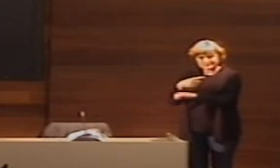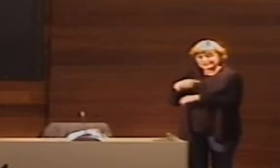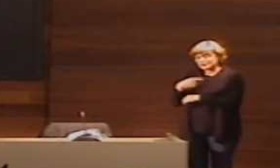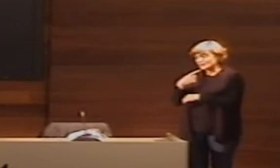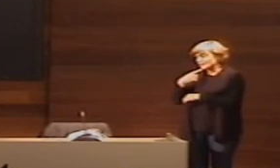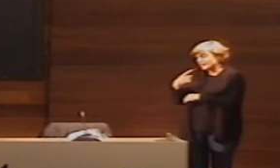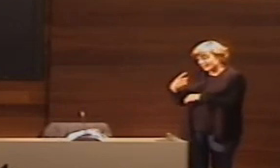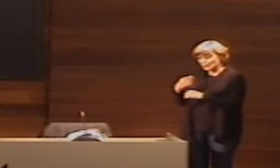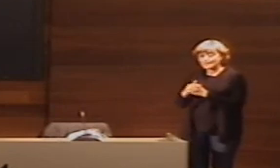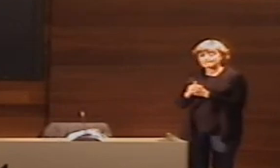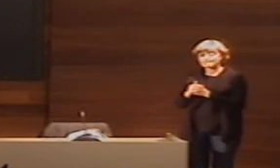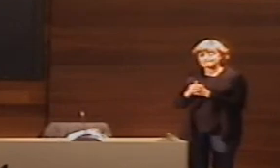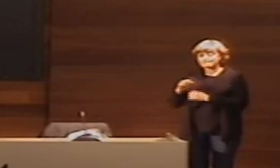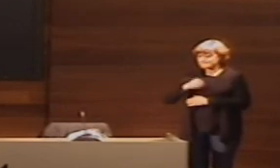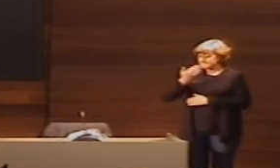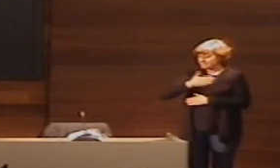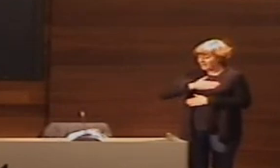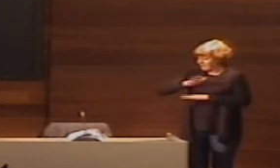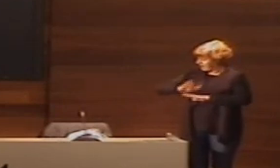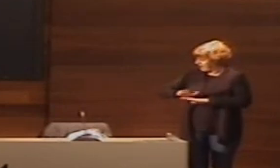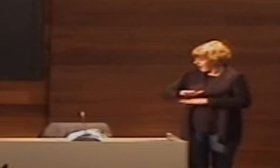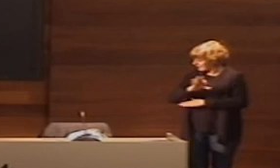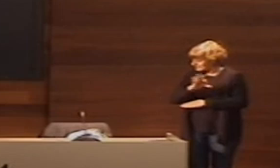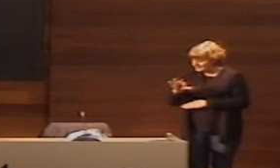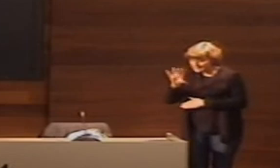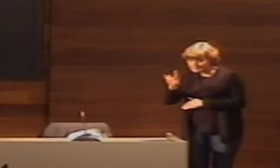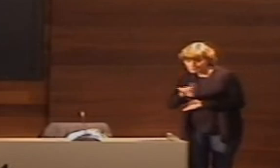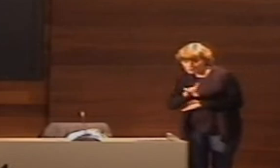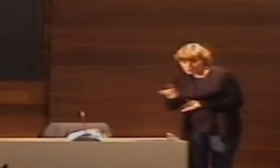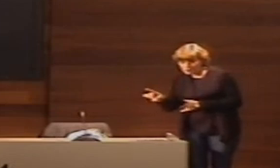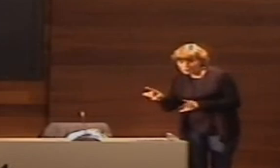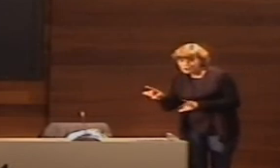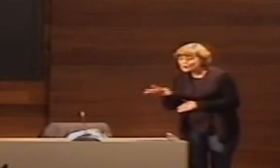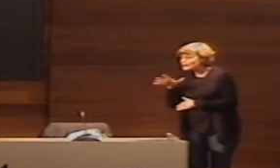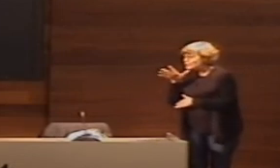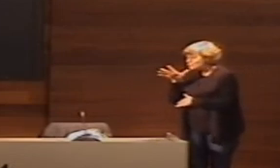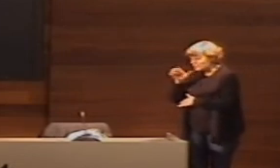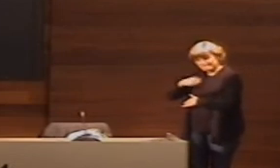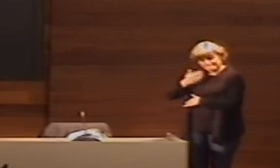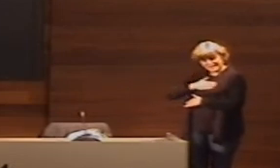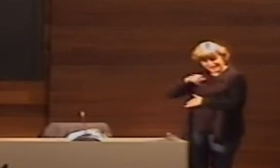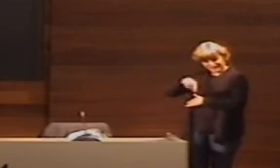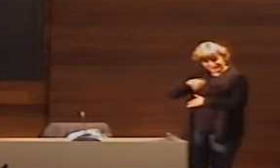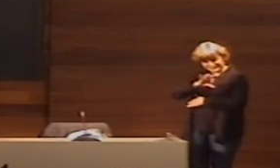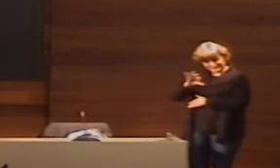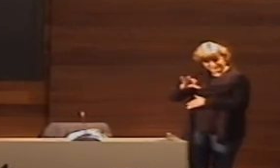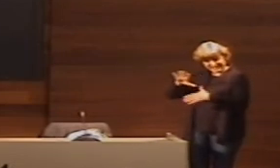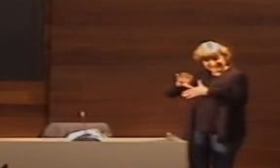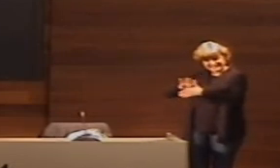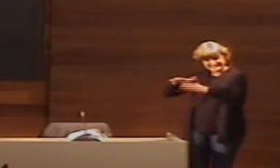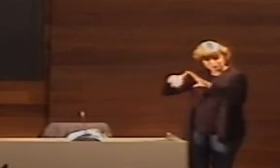de mañana poder quedarte aquí en Donosti. Tenemos San Tomás Festa, que es el Santo Tomás